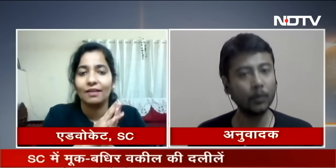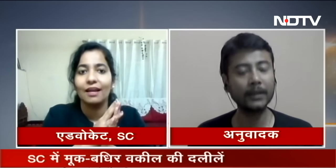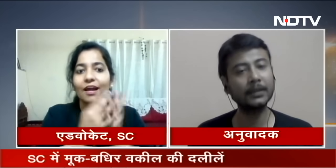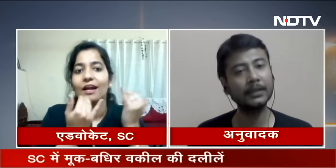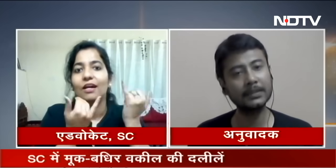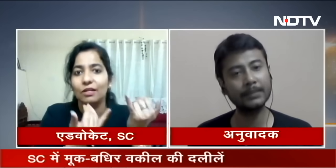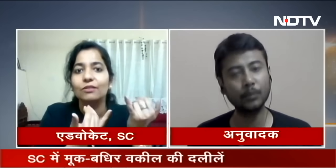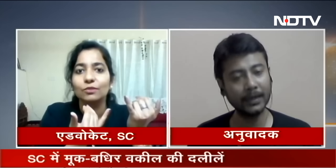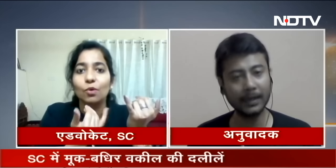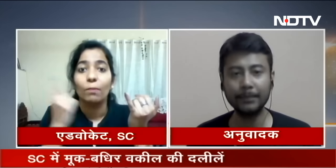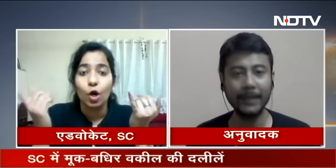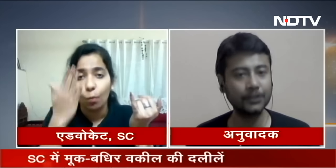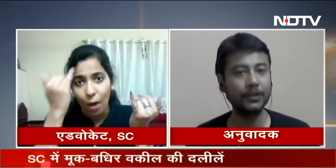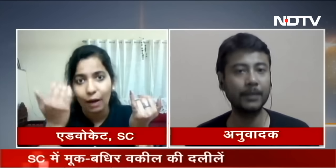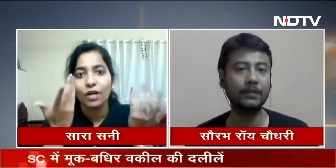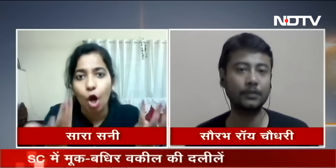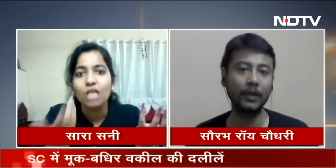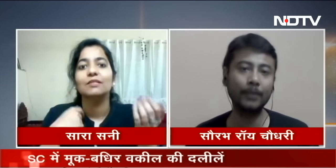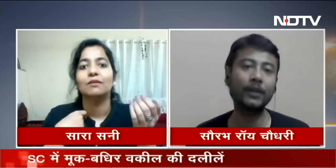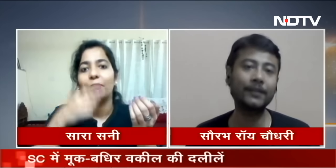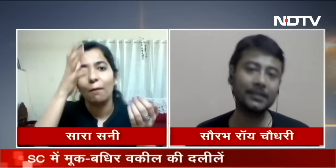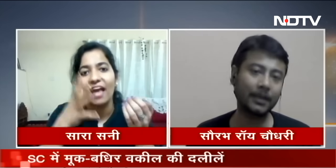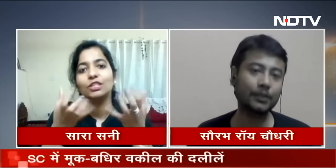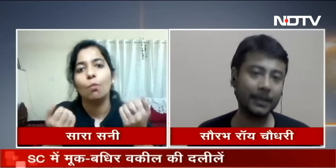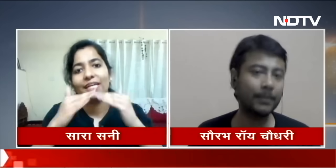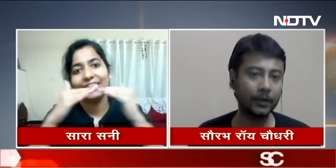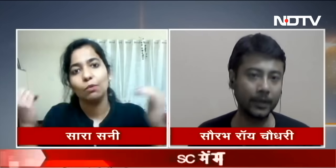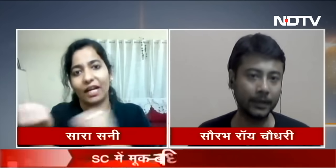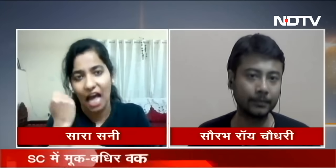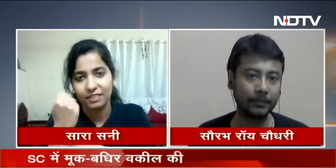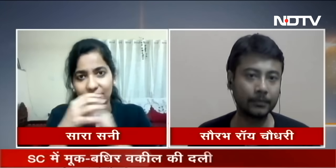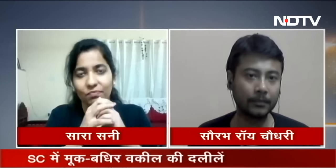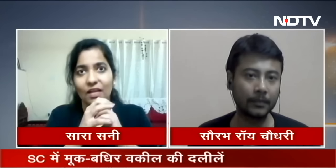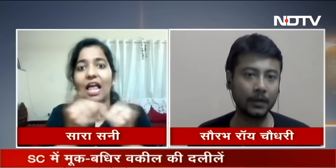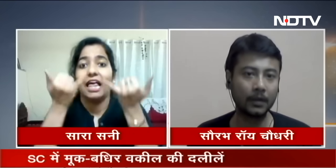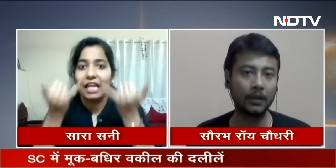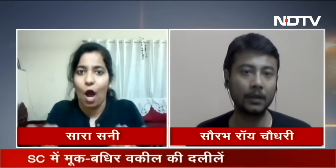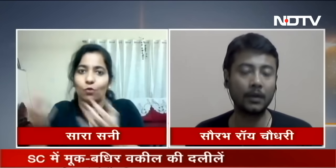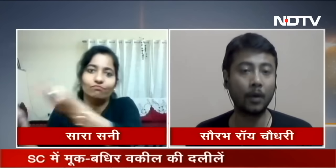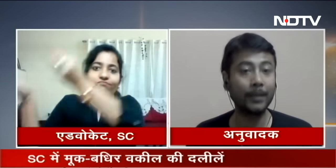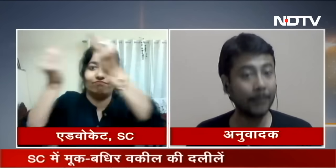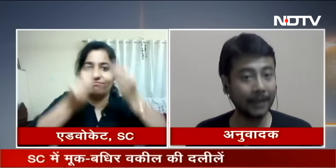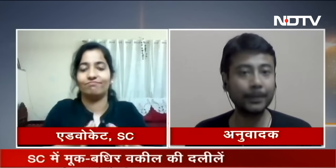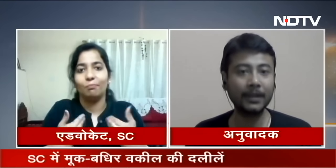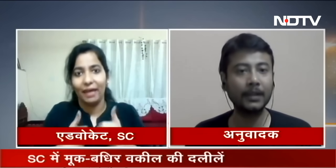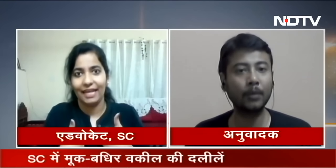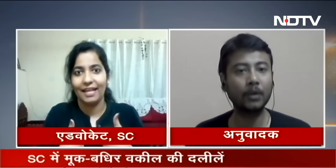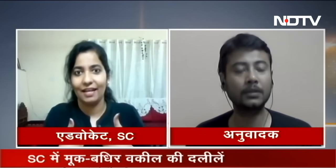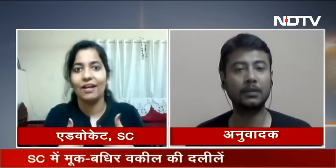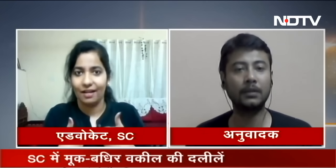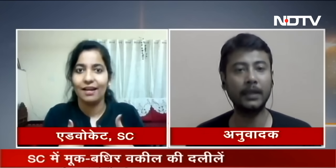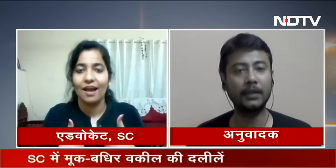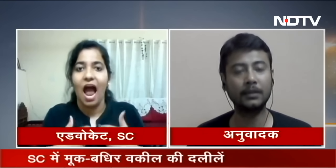हम लोग एक तरीके से पूरे टाइम मेन स्ट्रीम या सुनने बोलने वाले समाज में ही बड़े हुए हैं। और मेरे माता पिता की ये